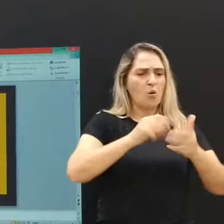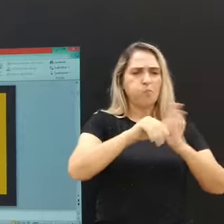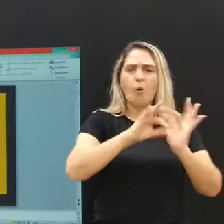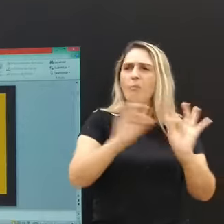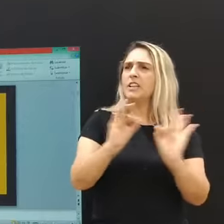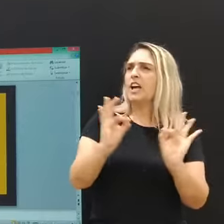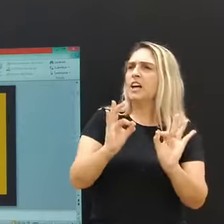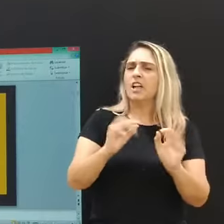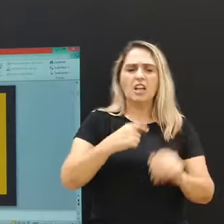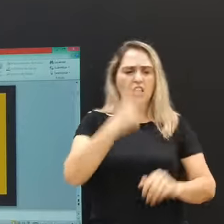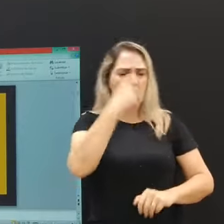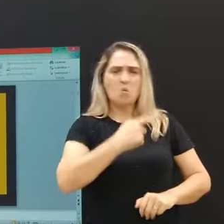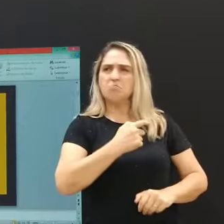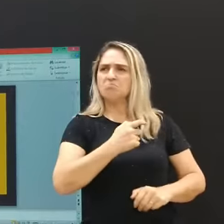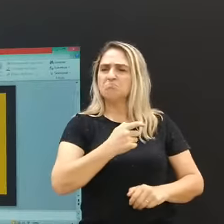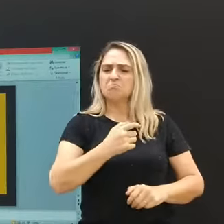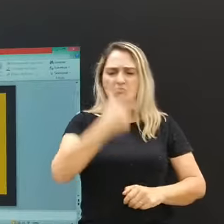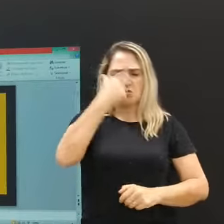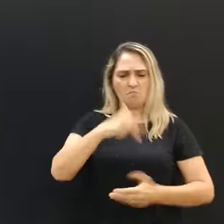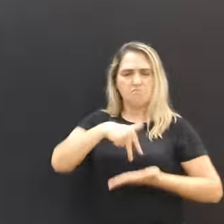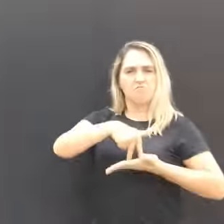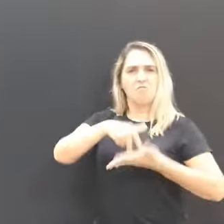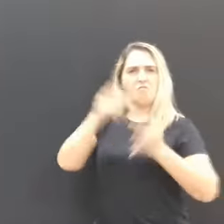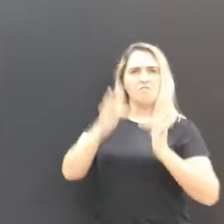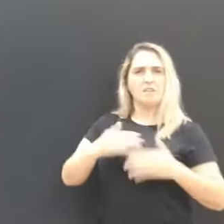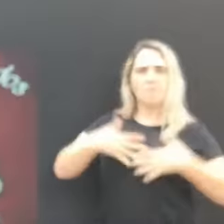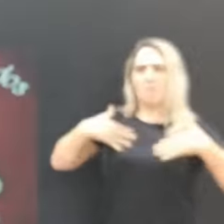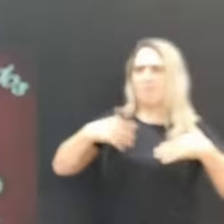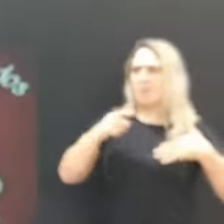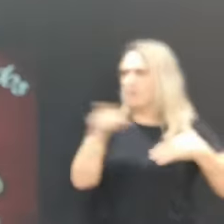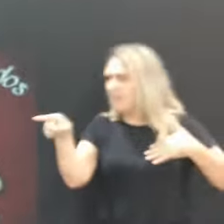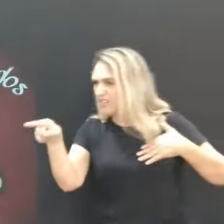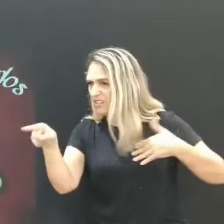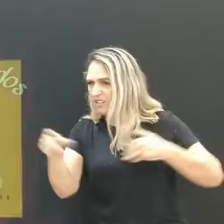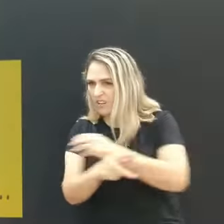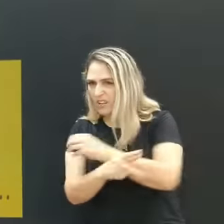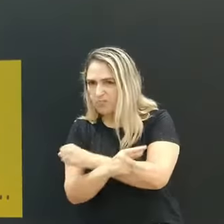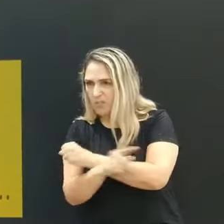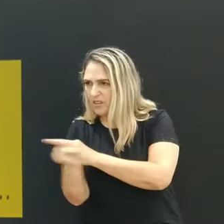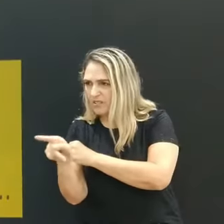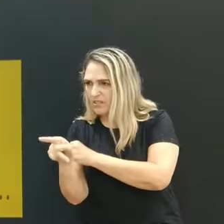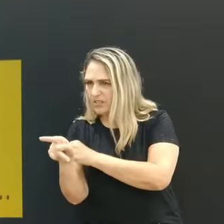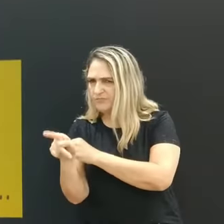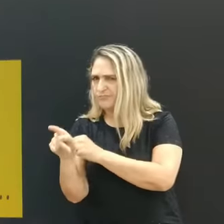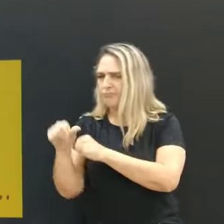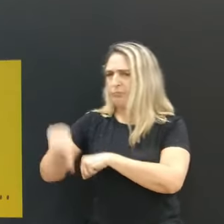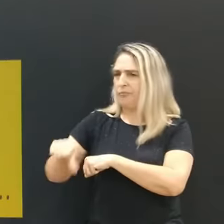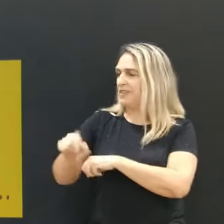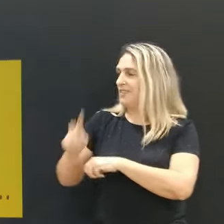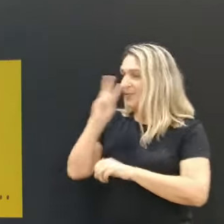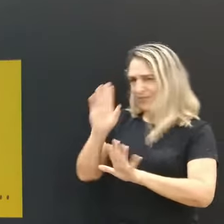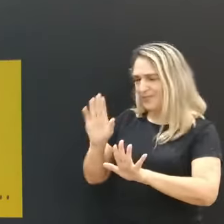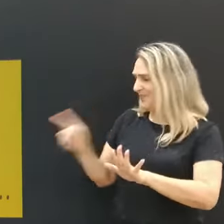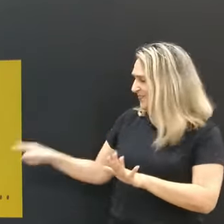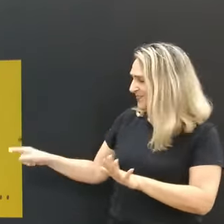se sentia mais importante, ele se sentia superior às pessoas, ele achava que tinha uma vida reta e ele desprezava o publicano, porque